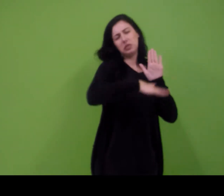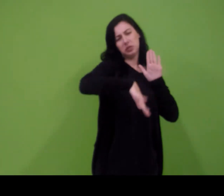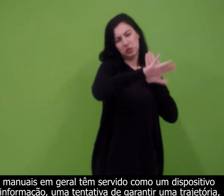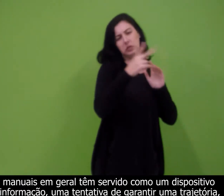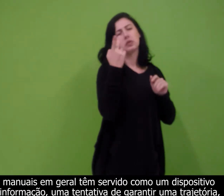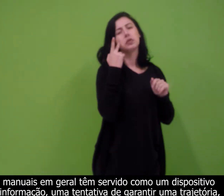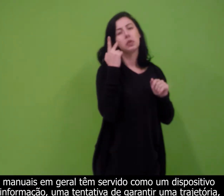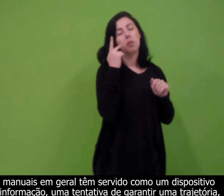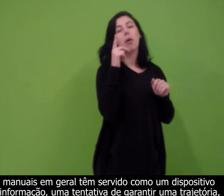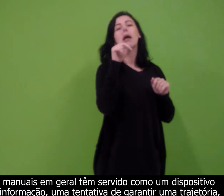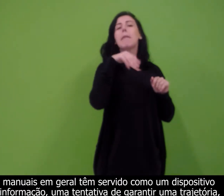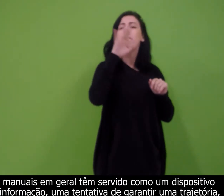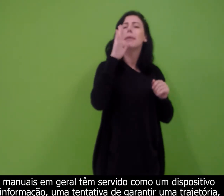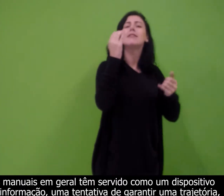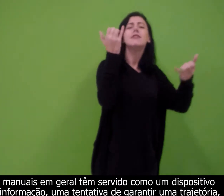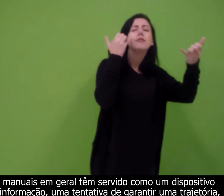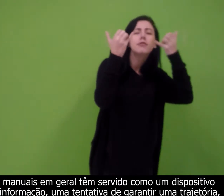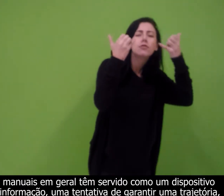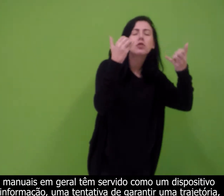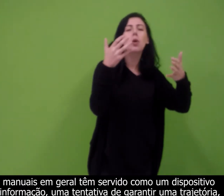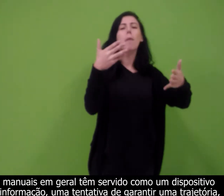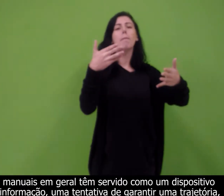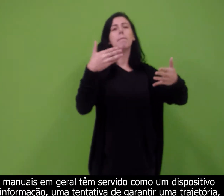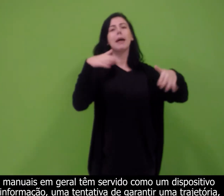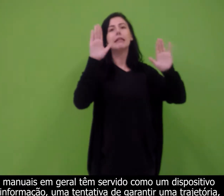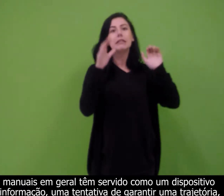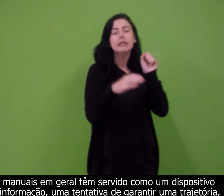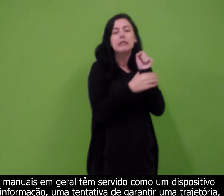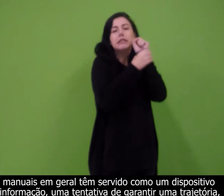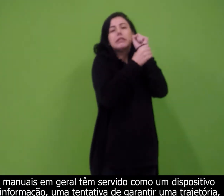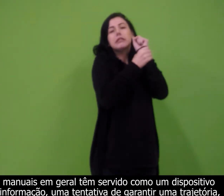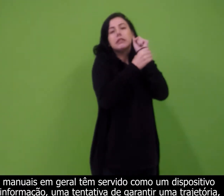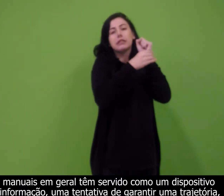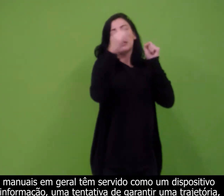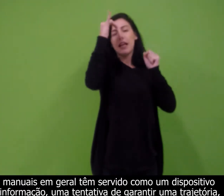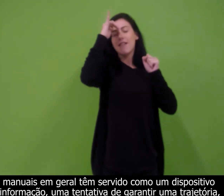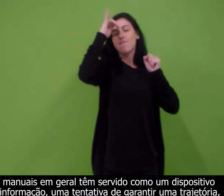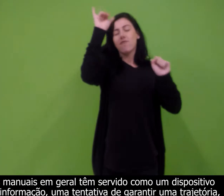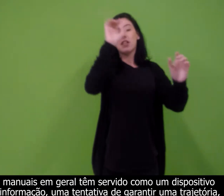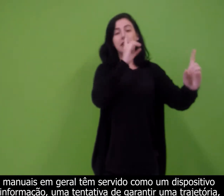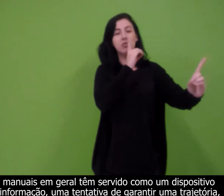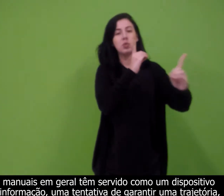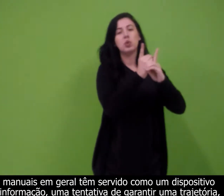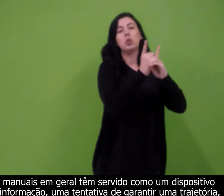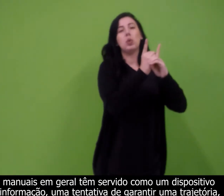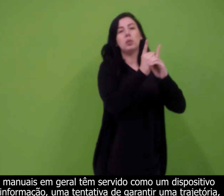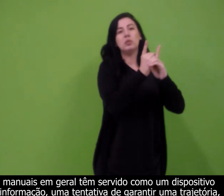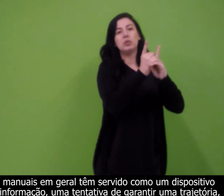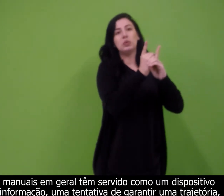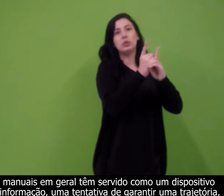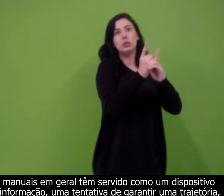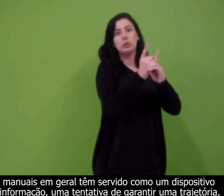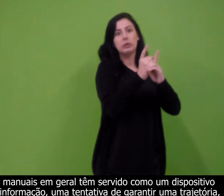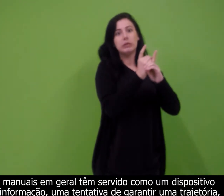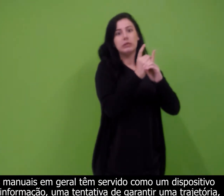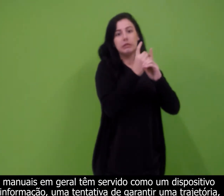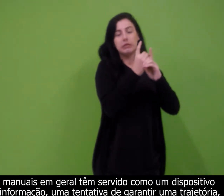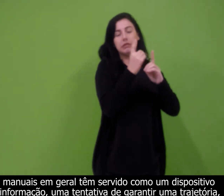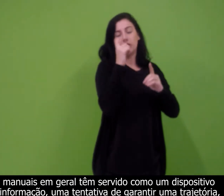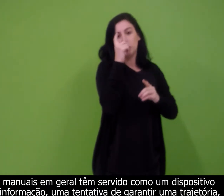Os manuais, em geral, eles têm servido como um dispositivo de informação, uma tentativa de garantir uma trajetória,